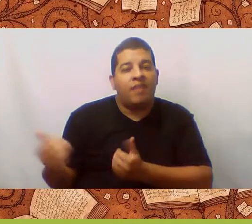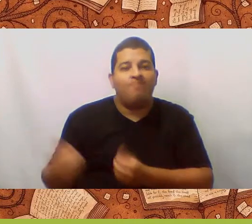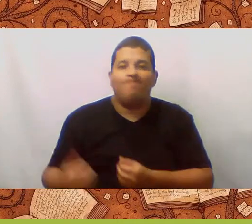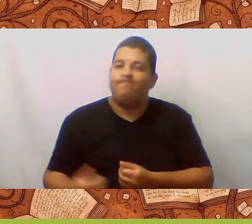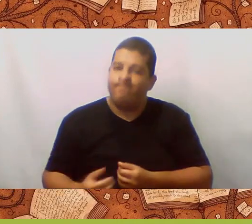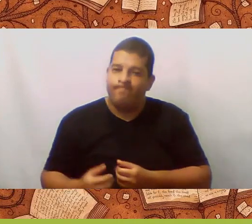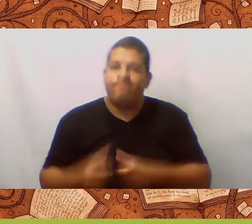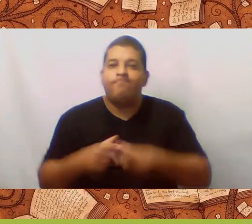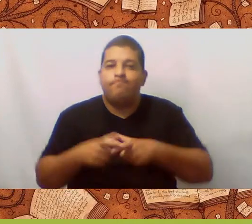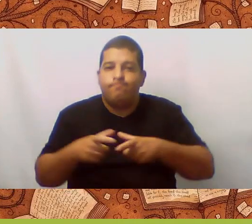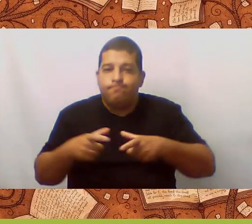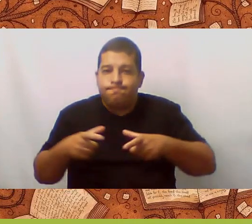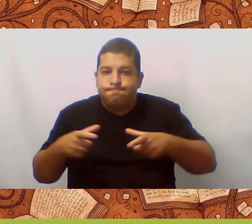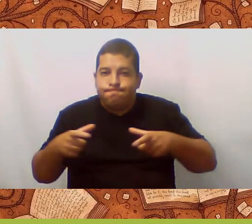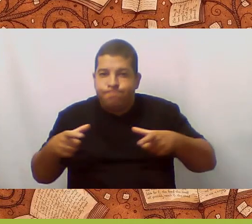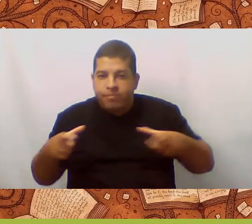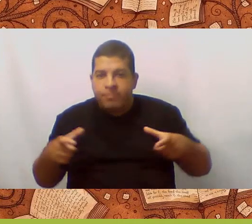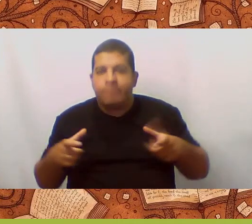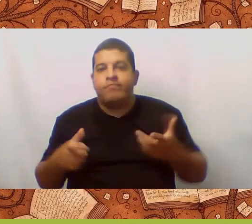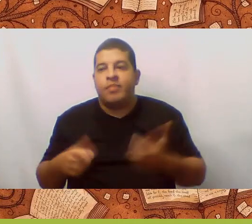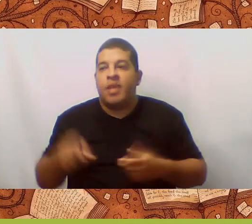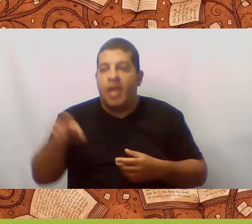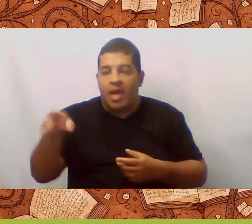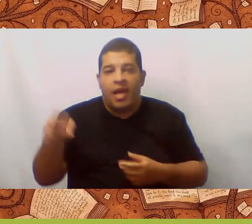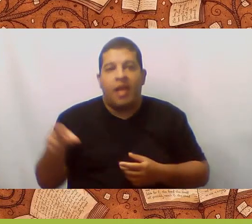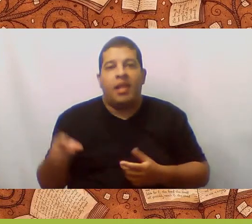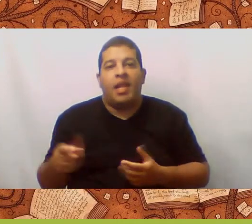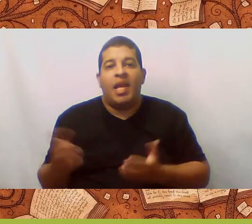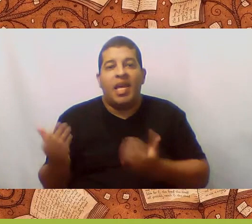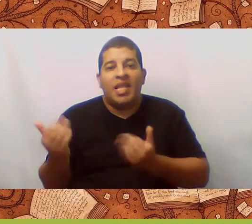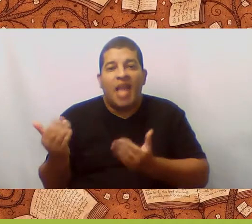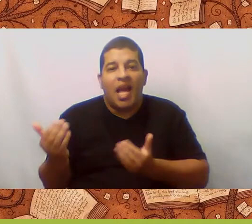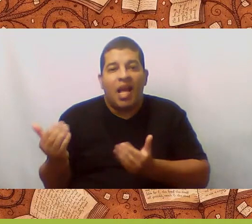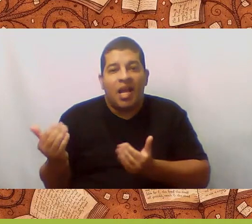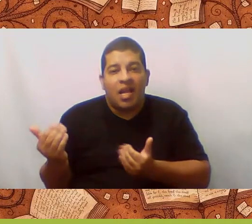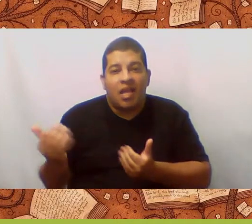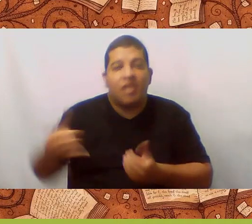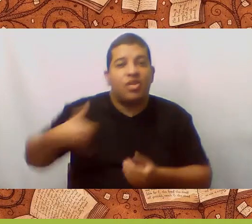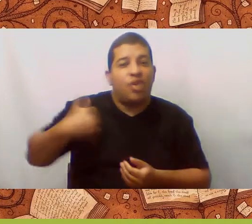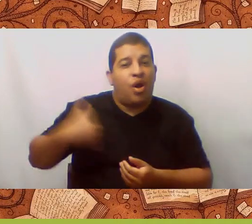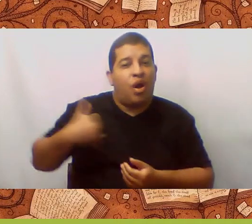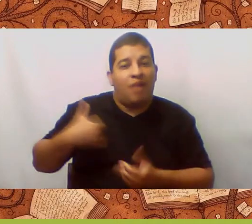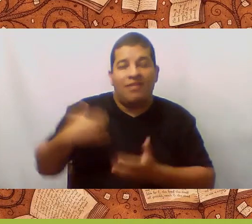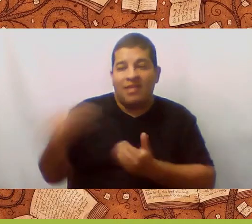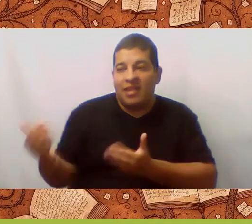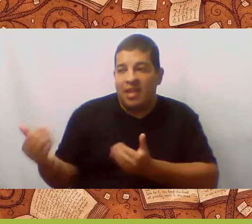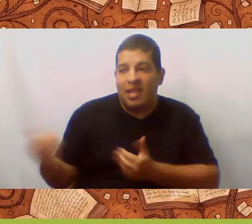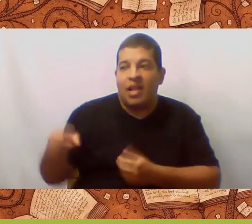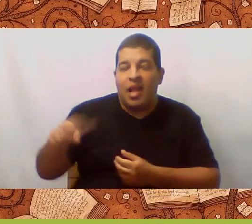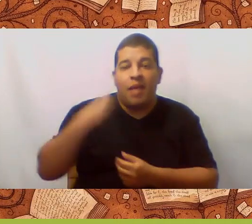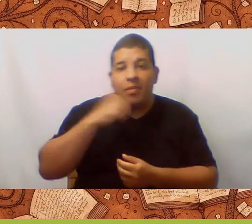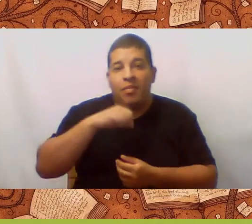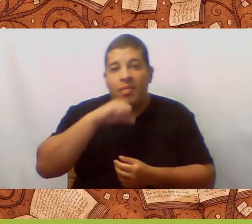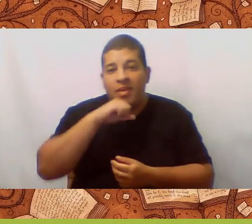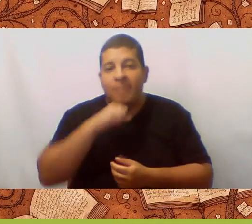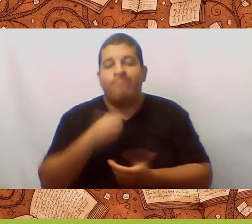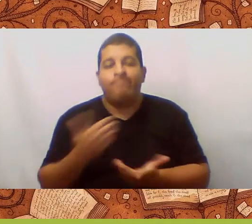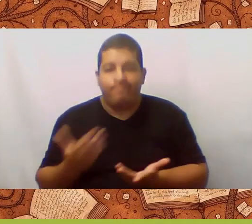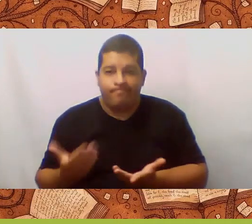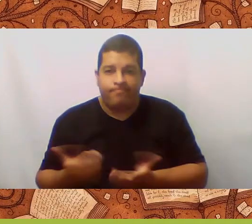a se tornarem mães muito cedo, né, segundo a pesquisa do IBGE, o que faz com que elas